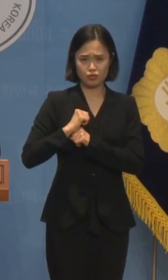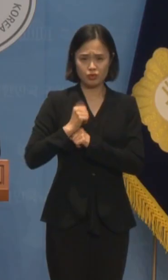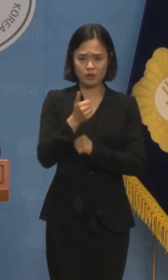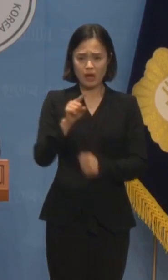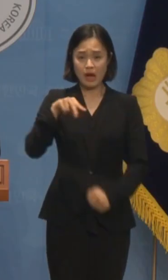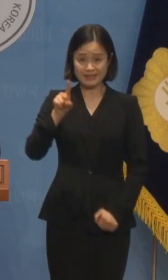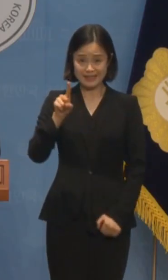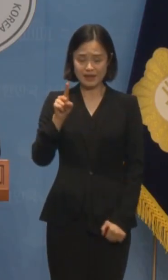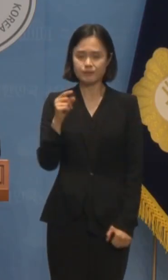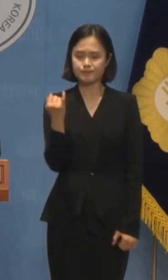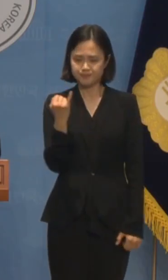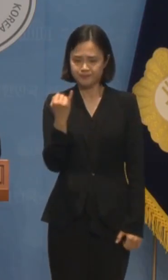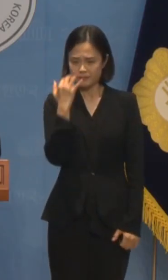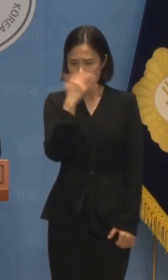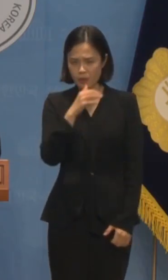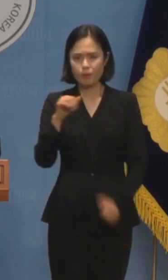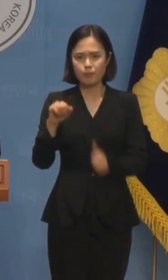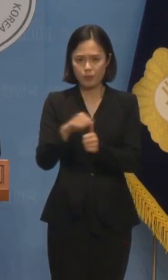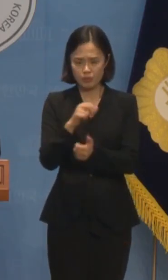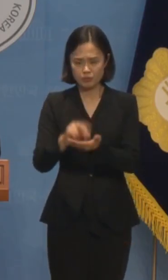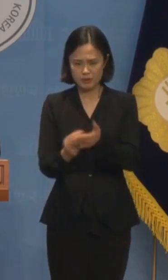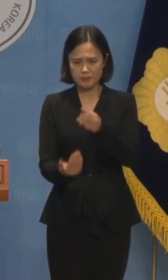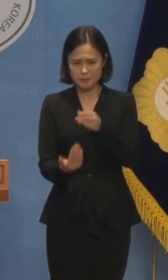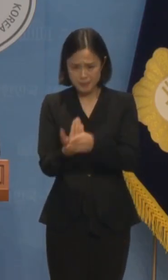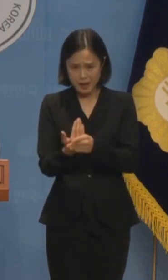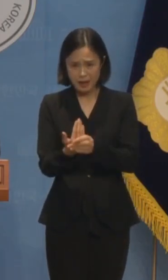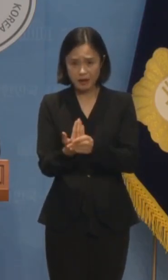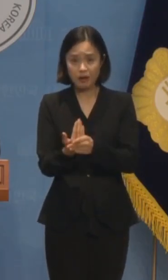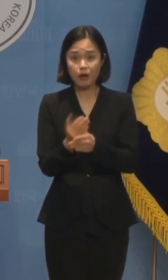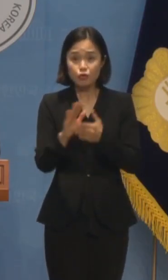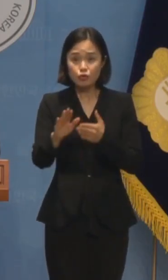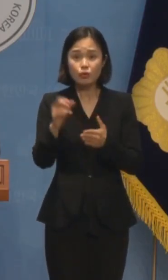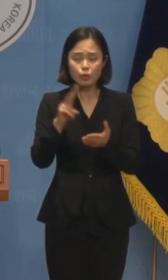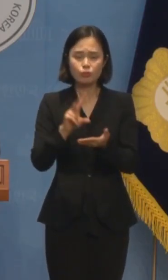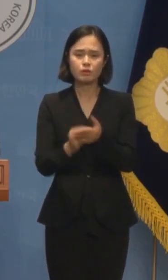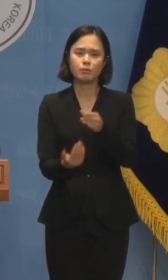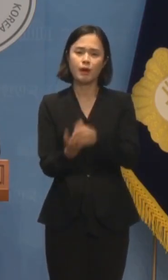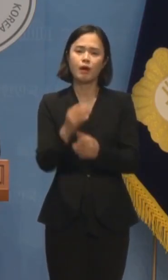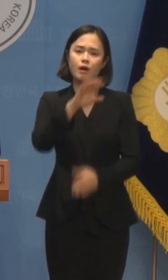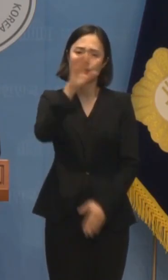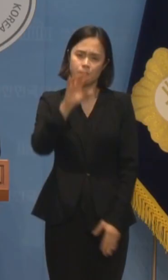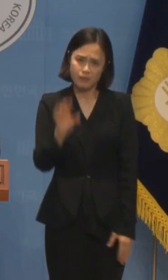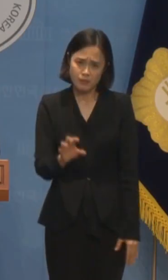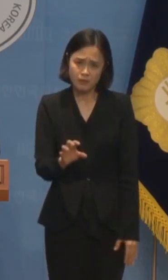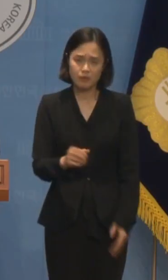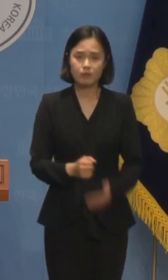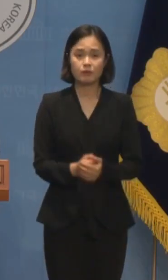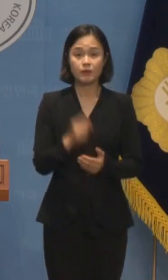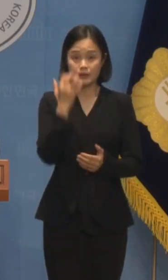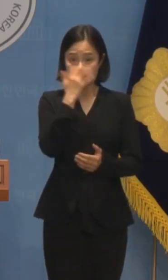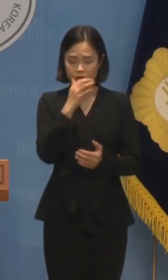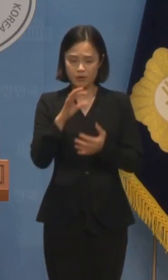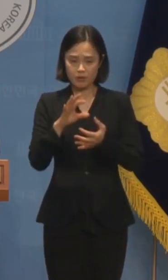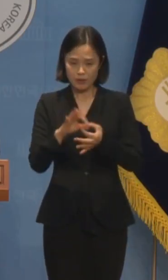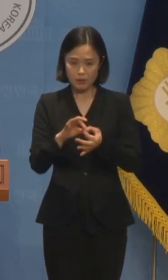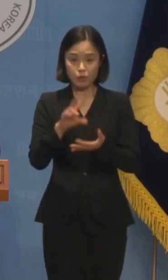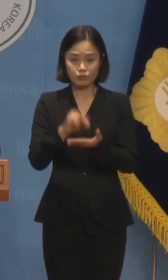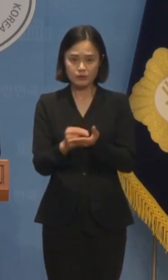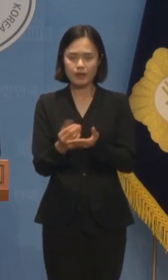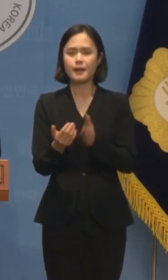군의 성폭력 범죄가 끊이지 않고 있습니다. 성폭력을 방지하고 2차 가해를 막는